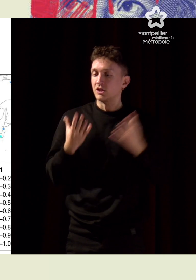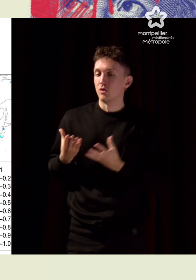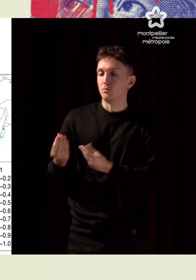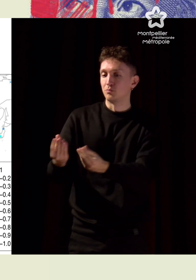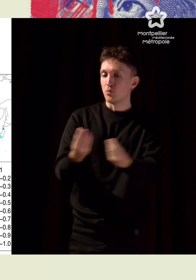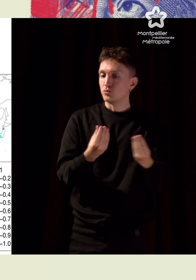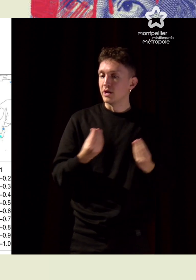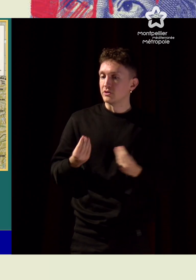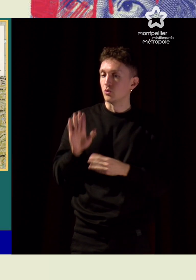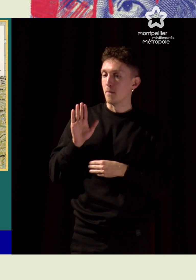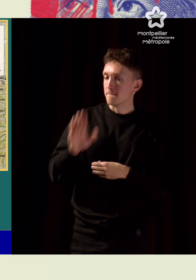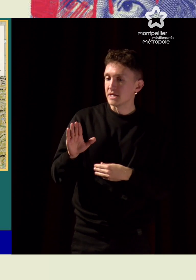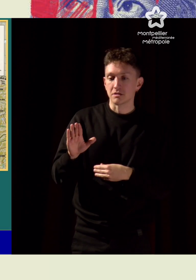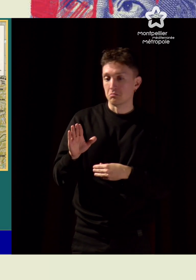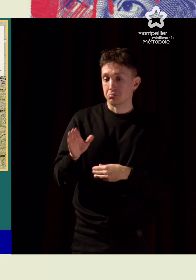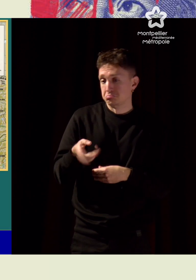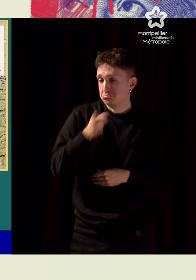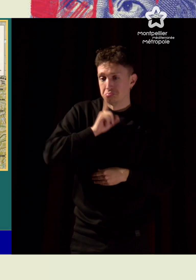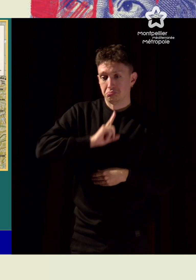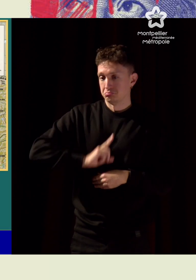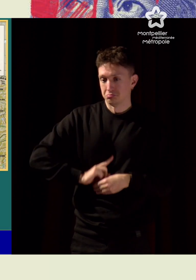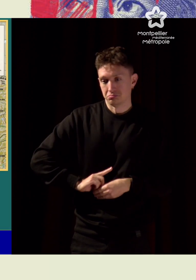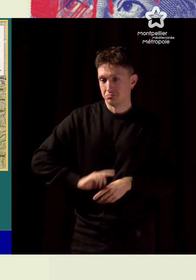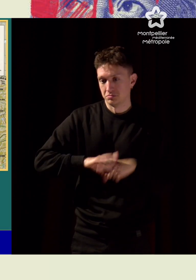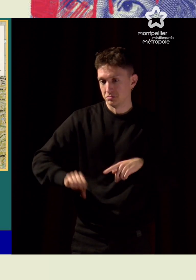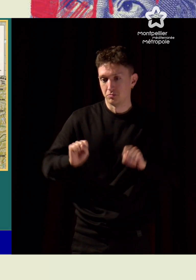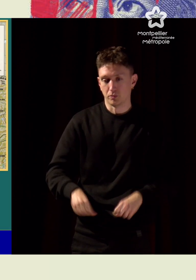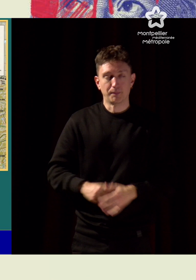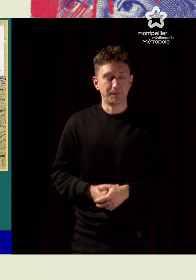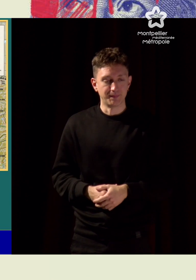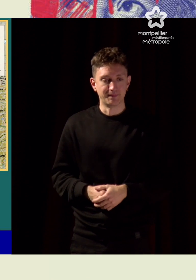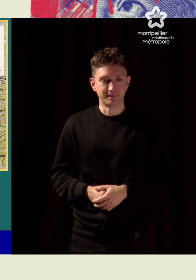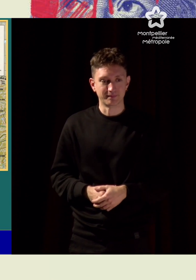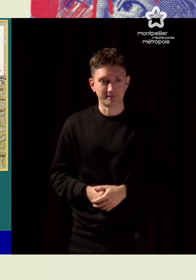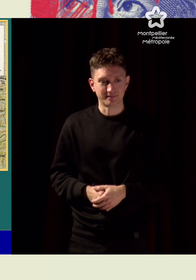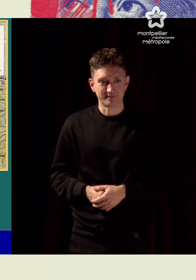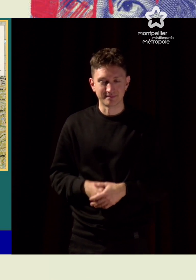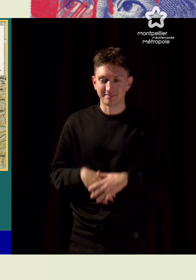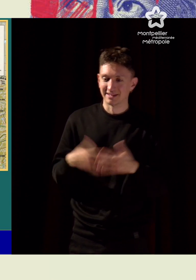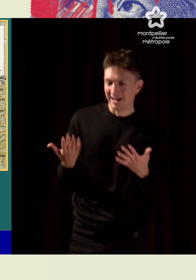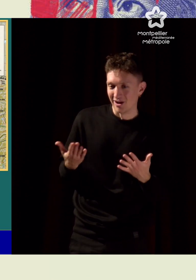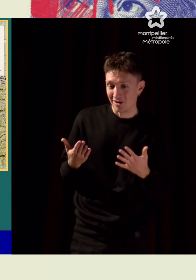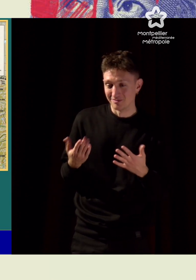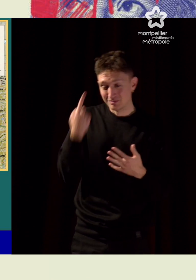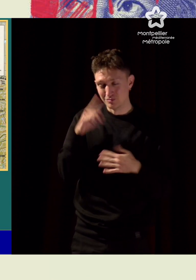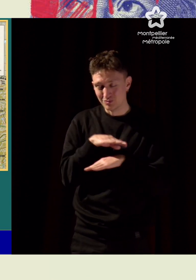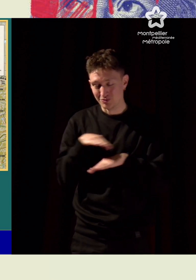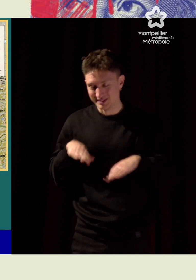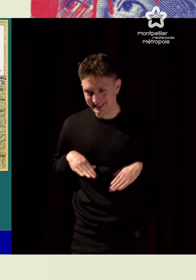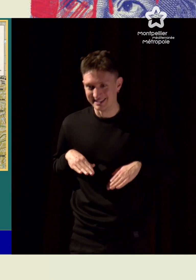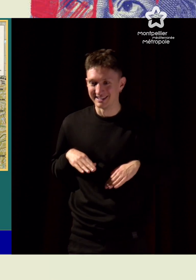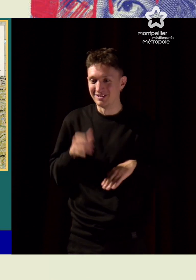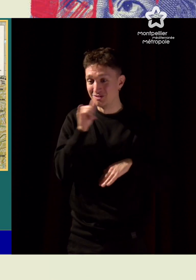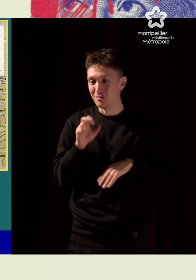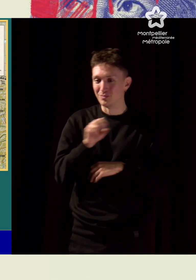de gens qui digèrent le lait. Et donc, je vais juste, pour finir, vous faire un petit voyage dans mes